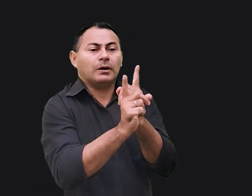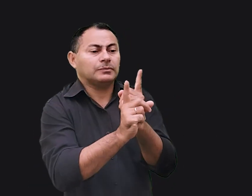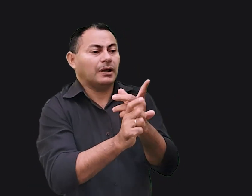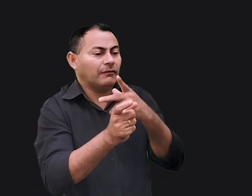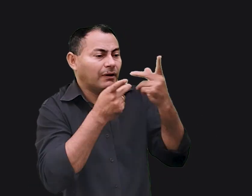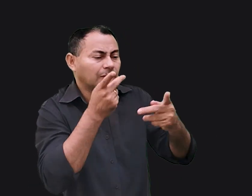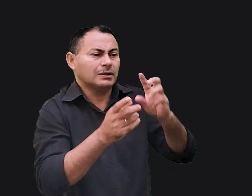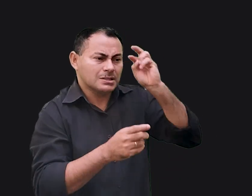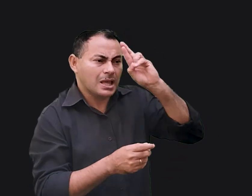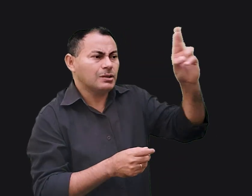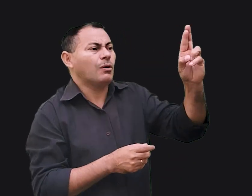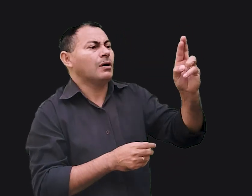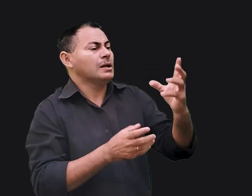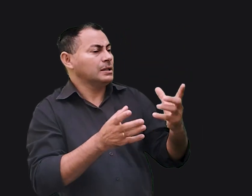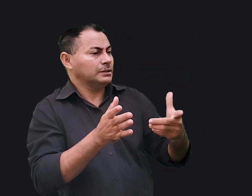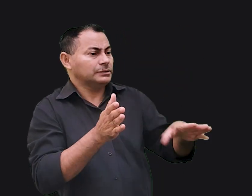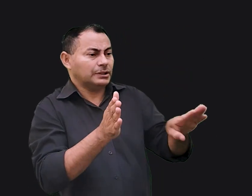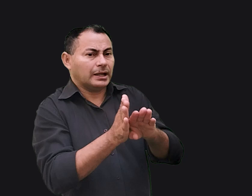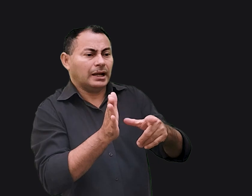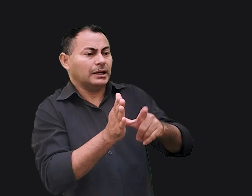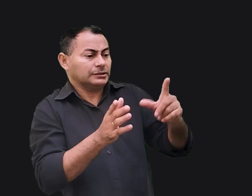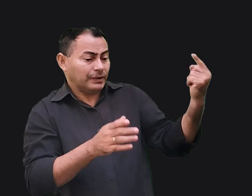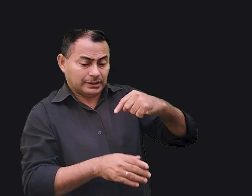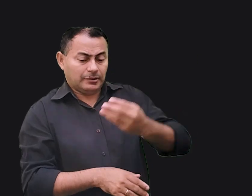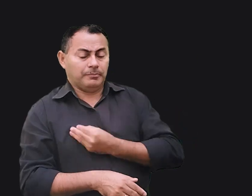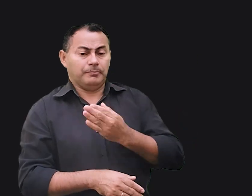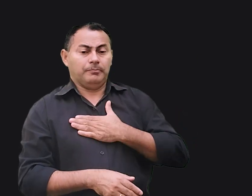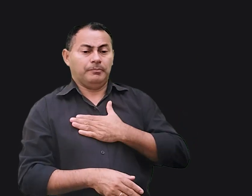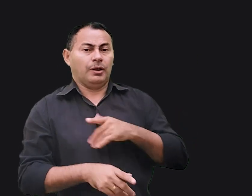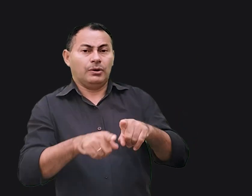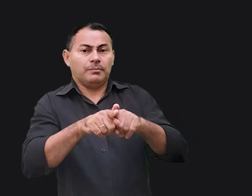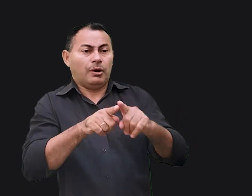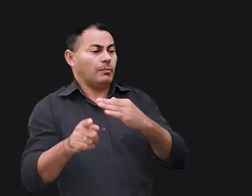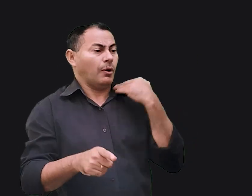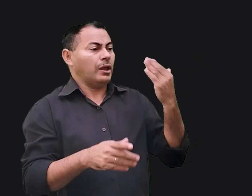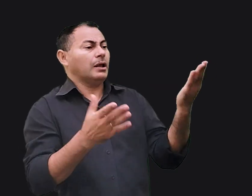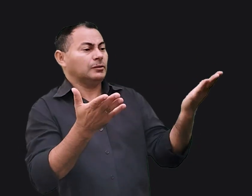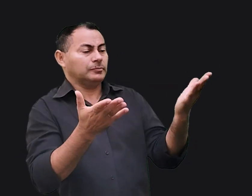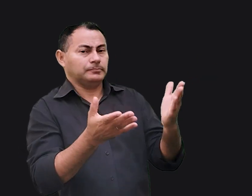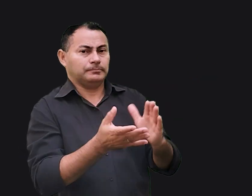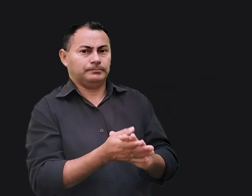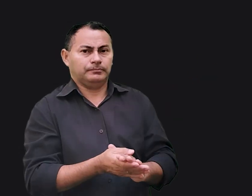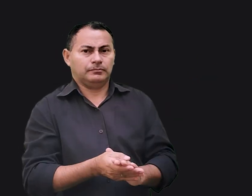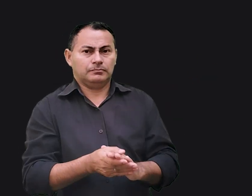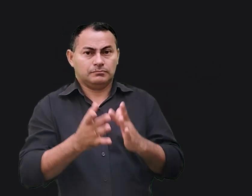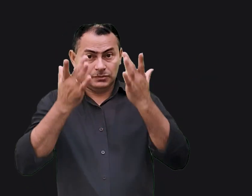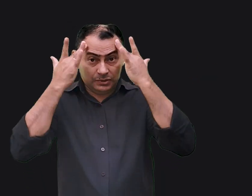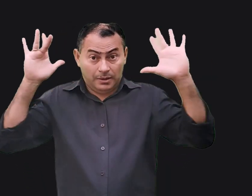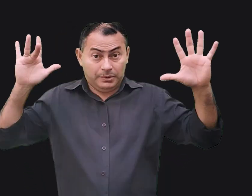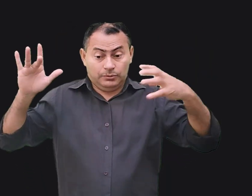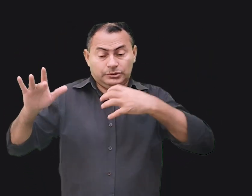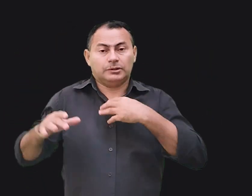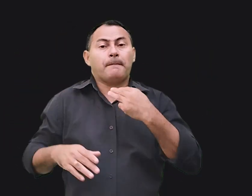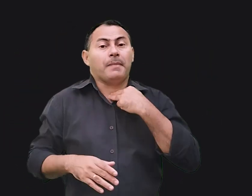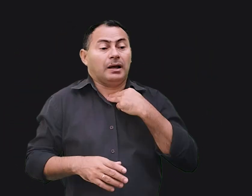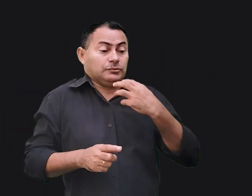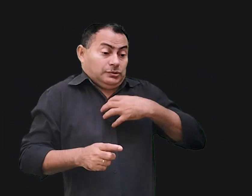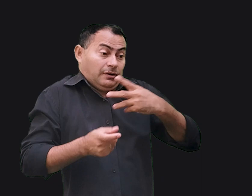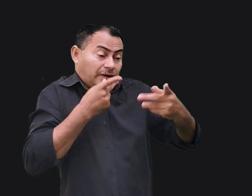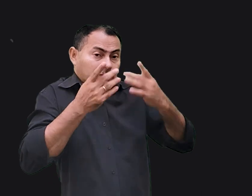o encontrou, disse, Senhor, se estivesses aqui, meu irmão não teria morrido. Não sabemos o tom que Marta usou para falar